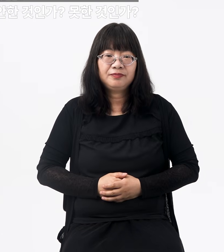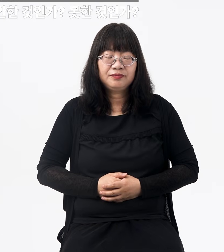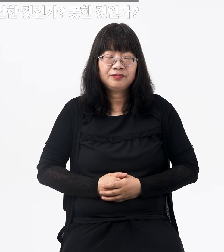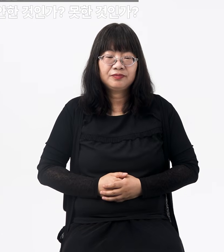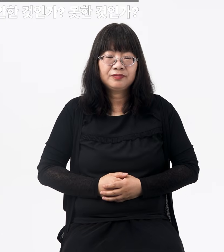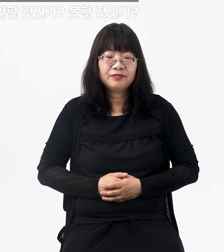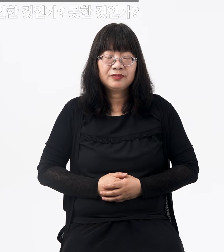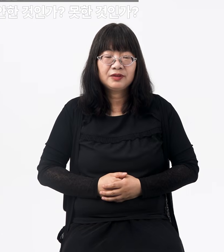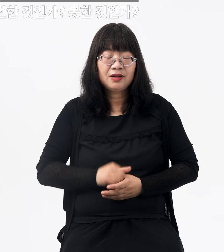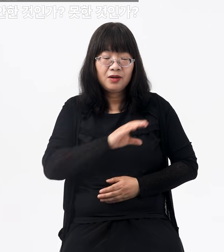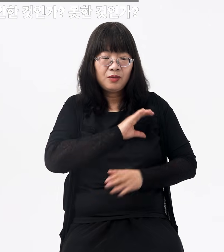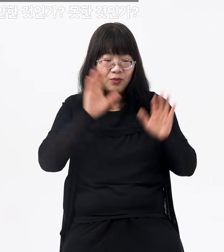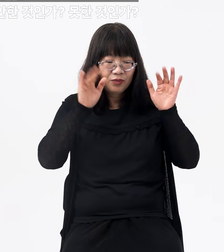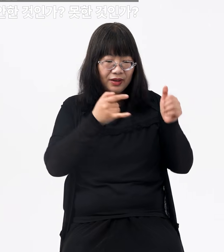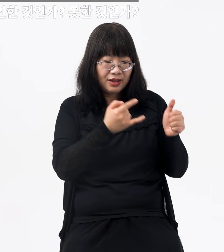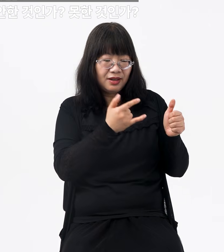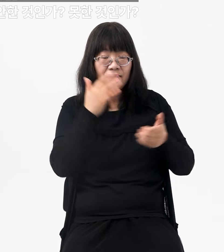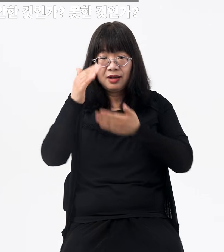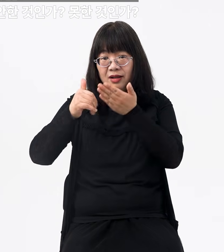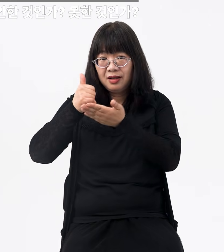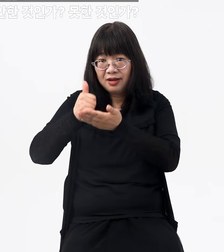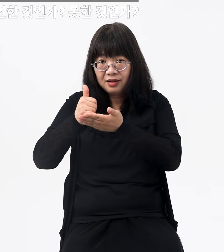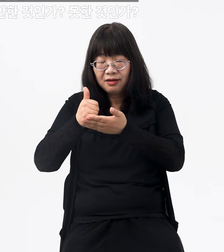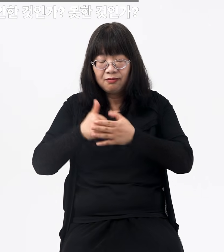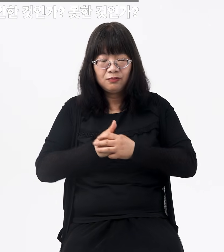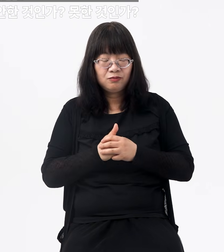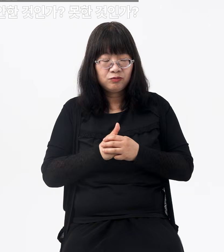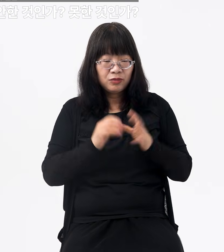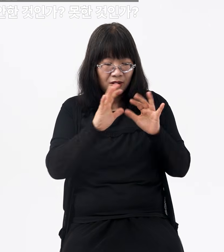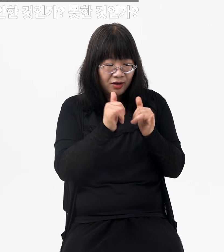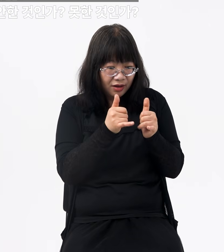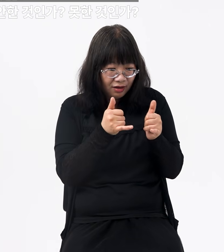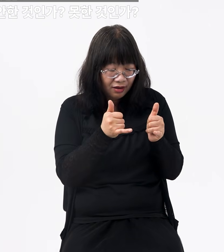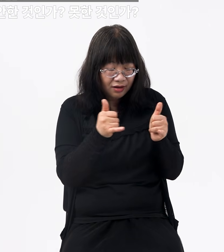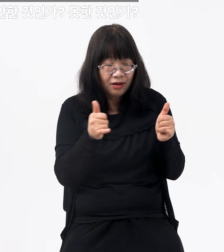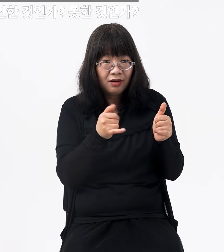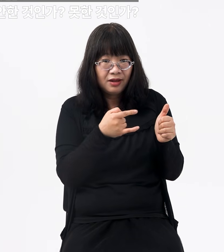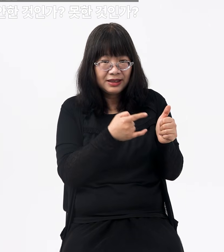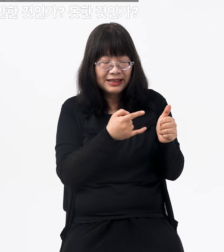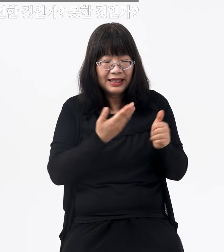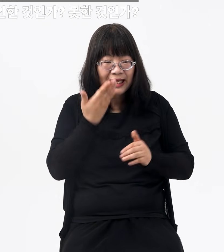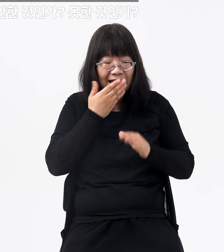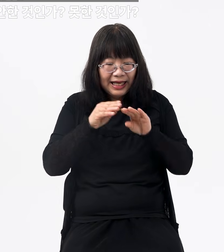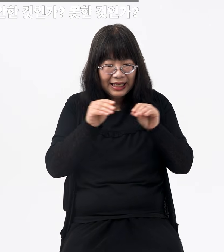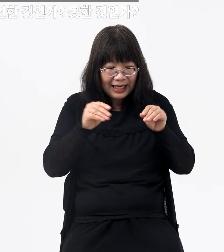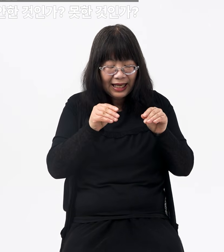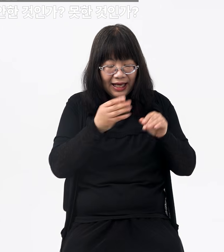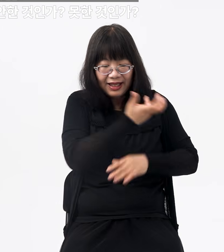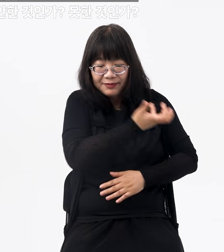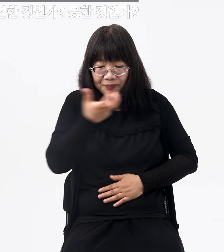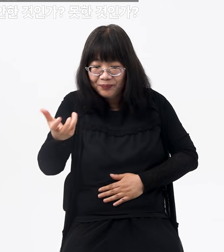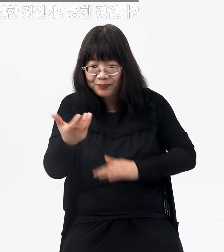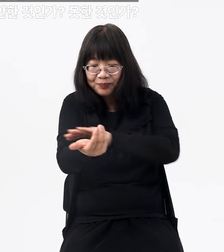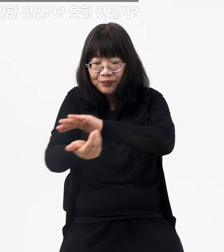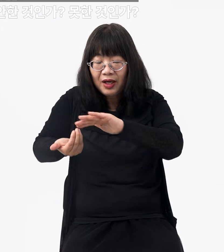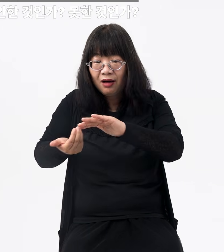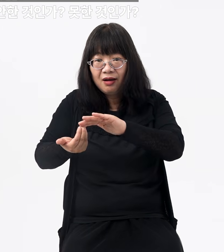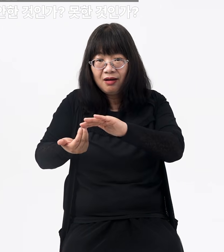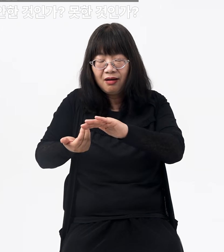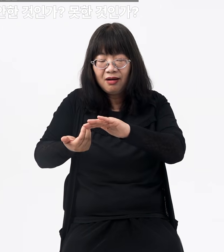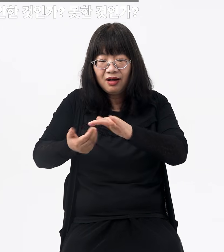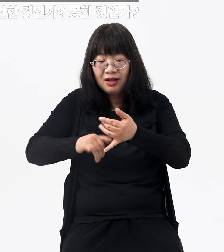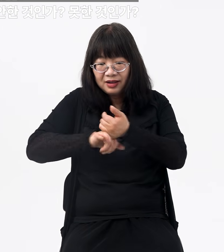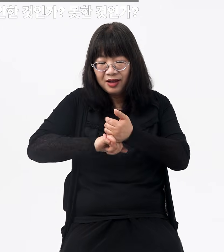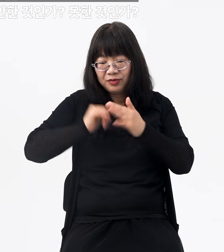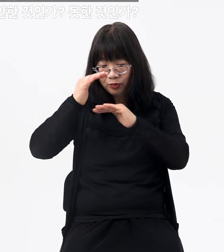일찍이 모세에게 하나님이 백성들을 가나안 땅에 들이기 전에 하신